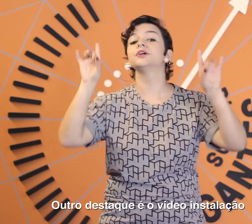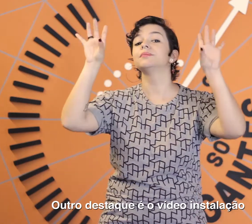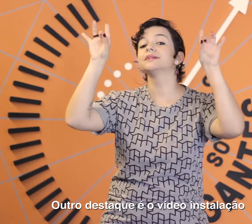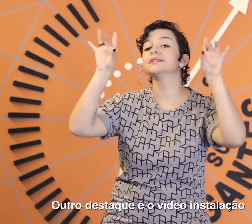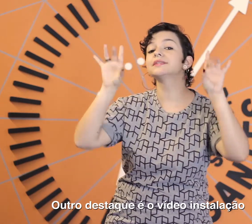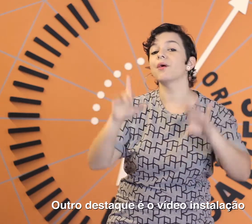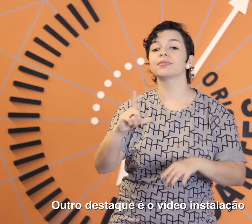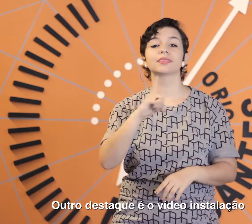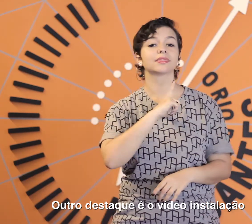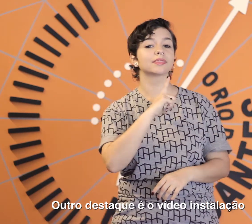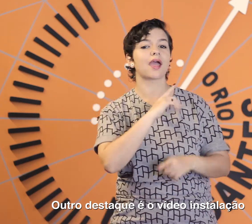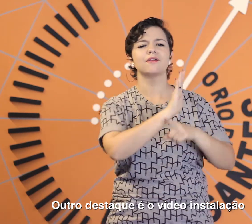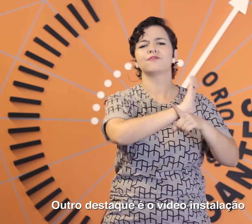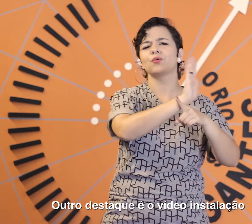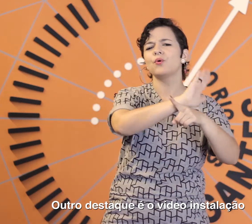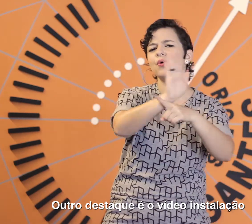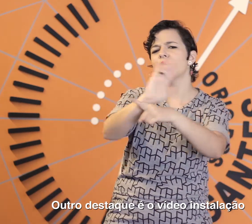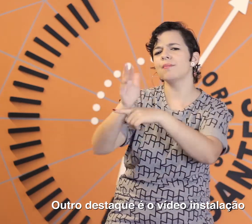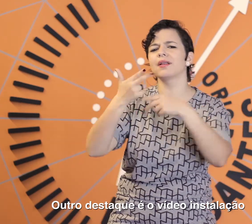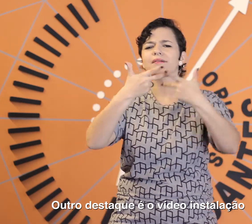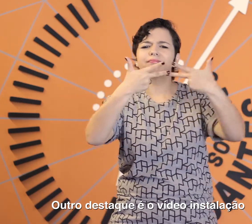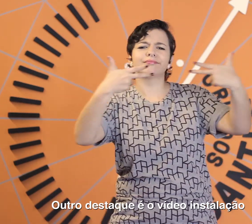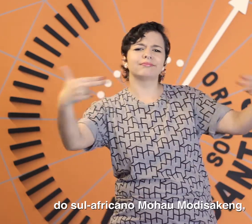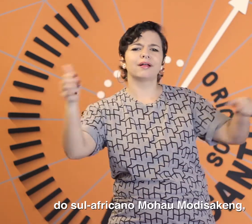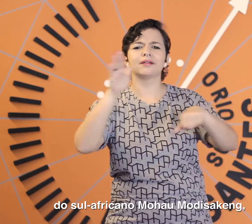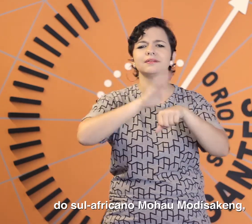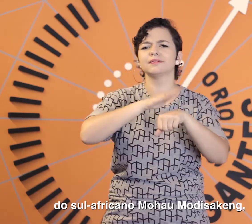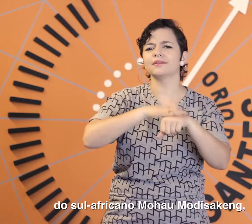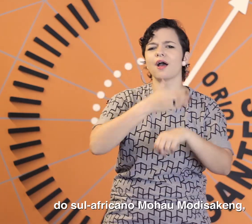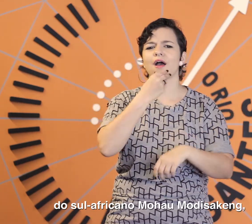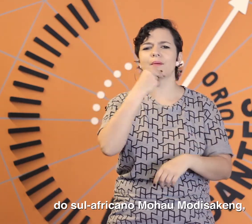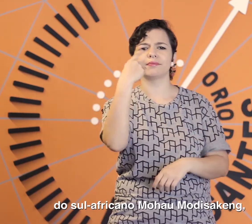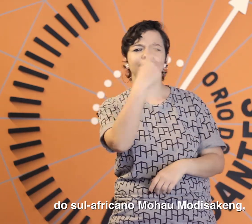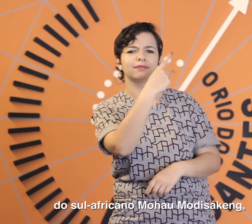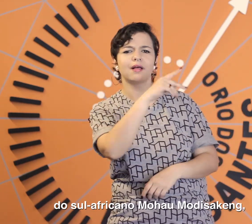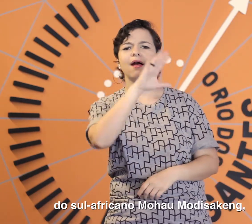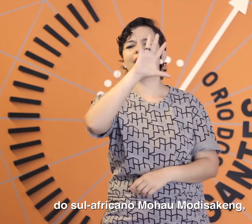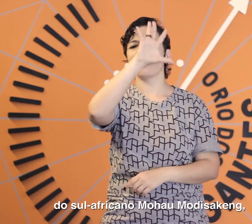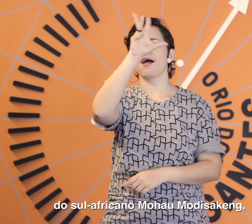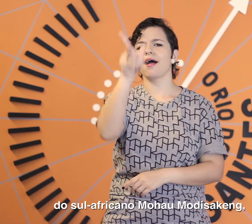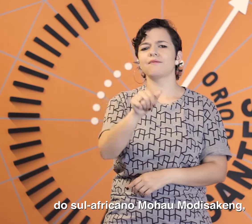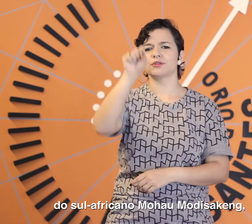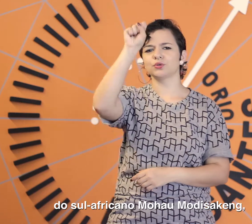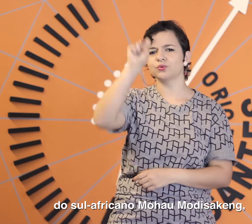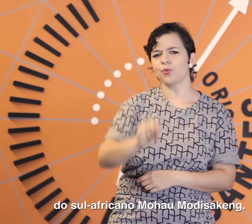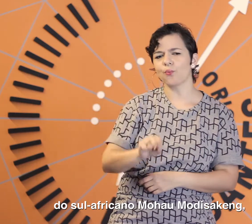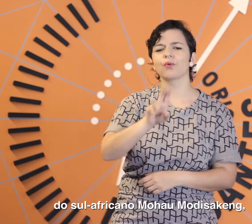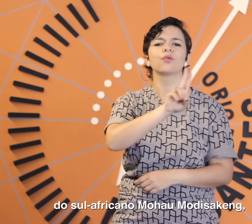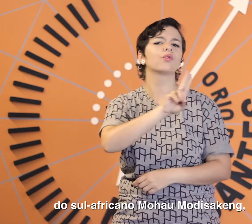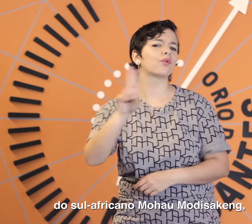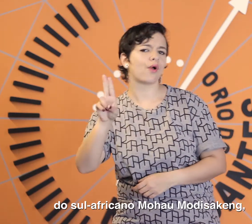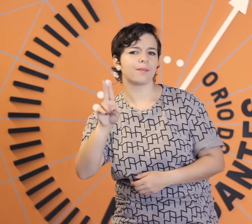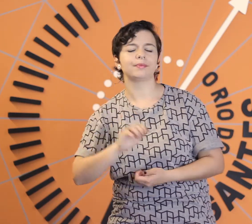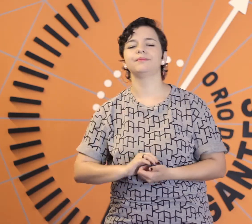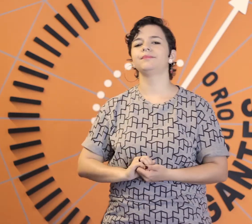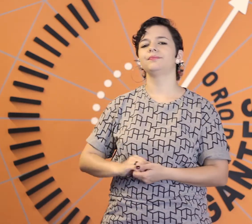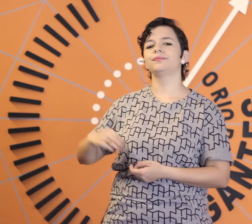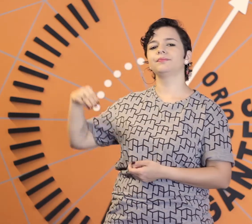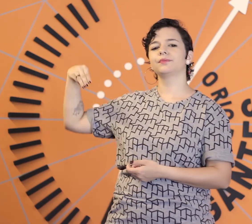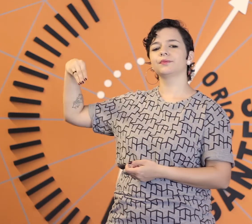Outro destaque é o vídeo-instalação do sul-africano Mohau Motsakeng,